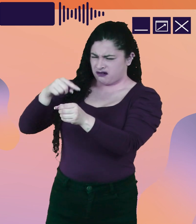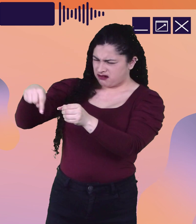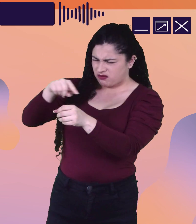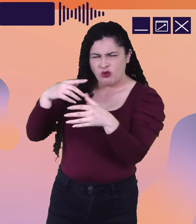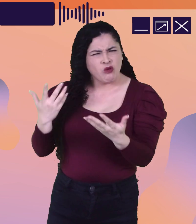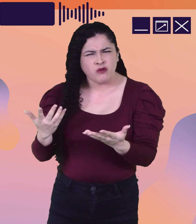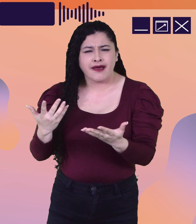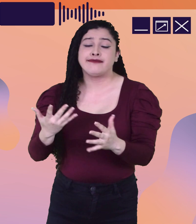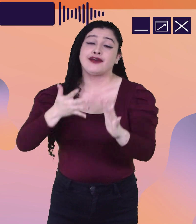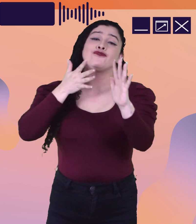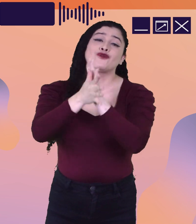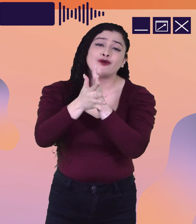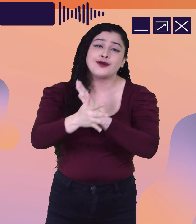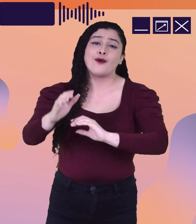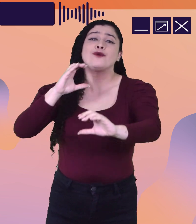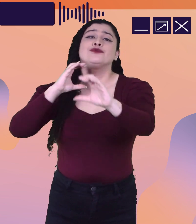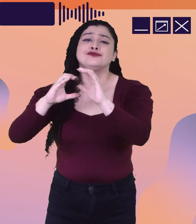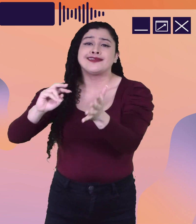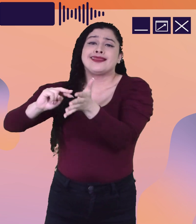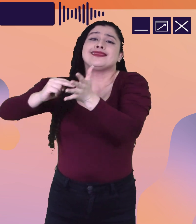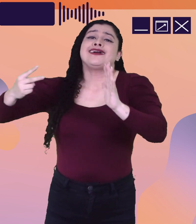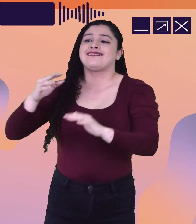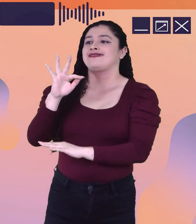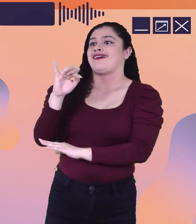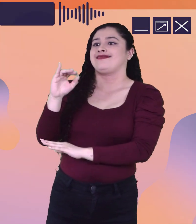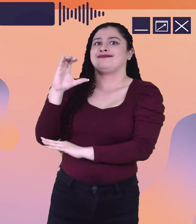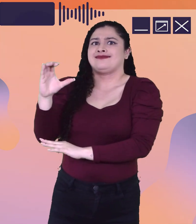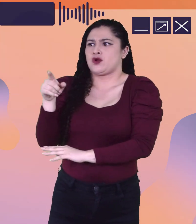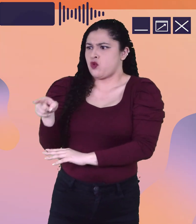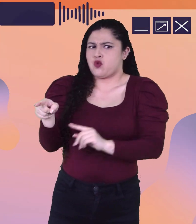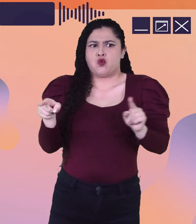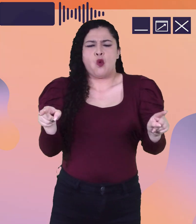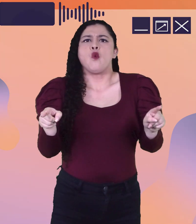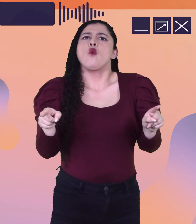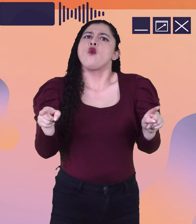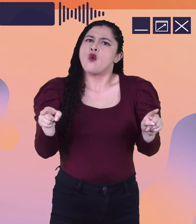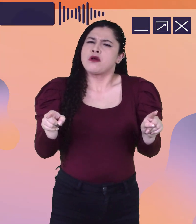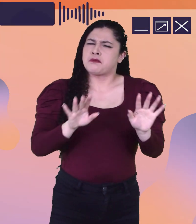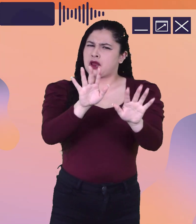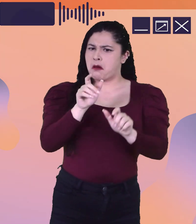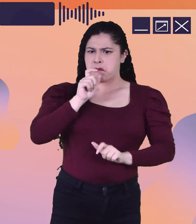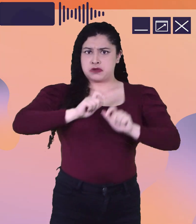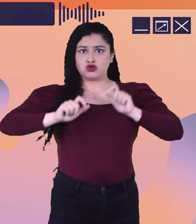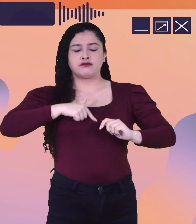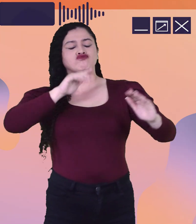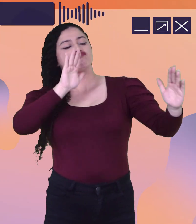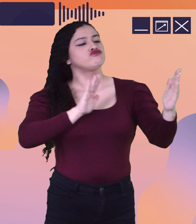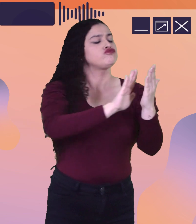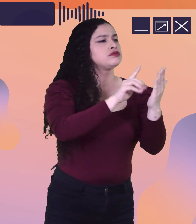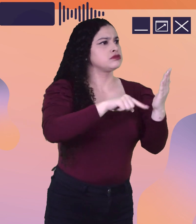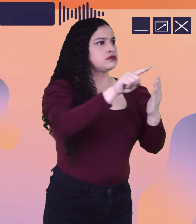las tecnologías de la información y las comunicaciones. Y es necesario decir que es tan